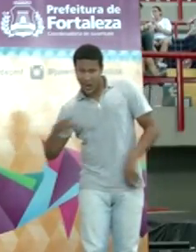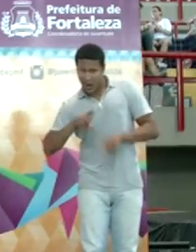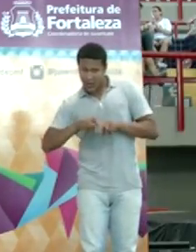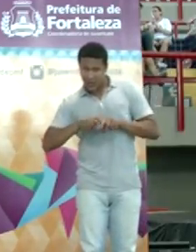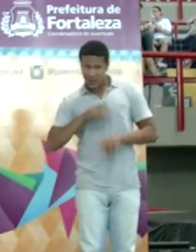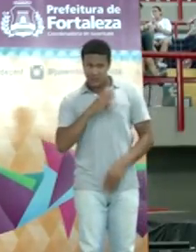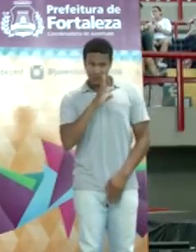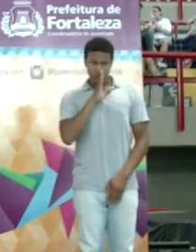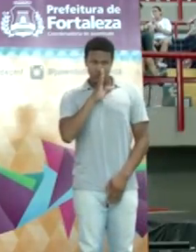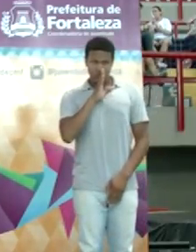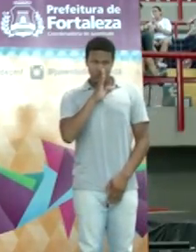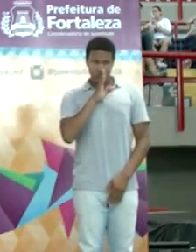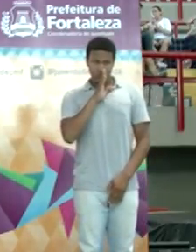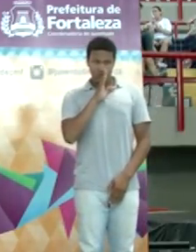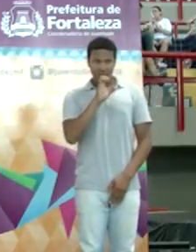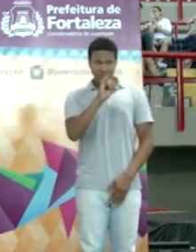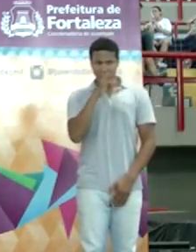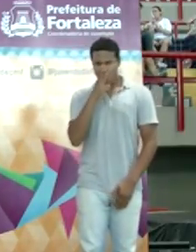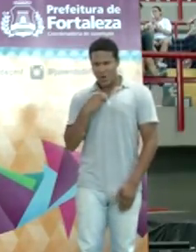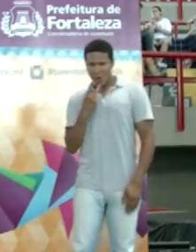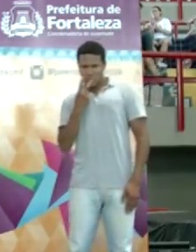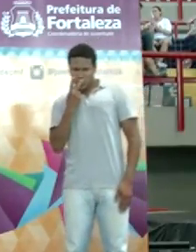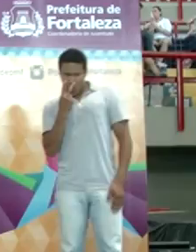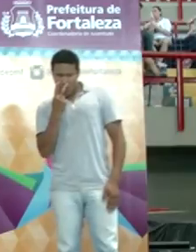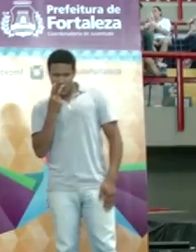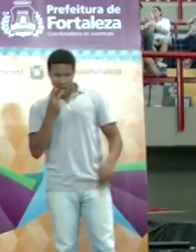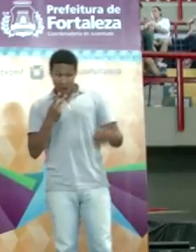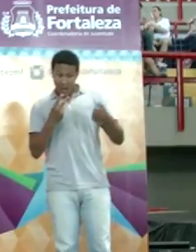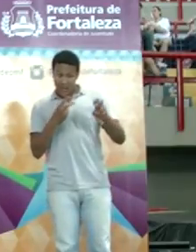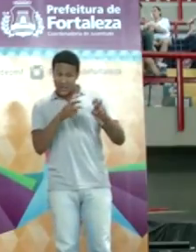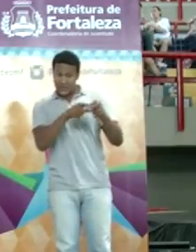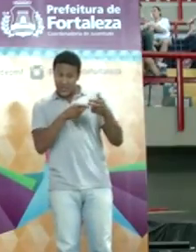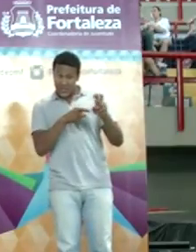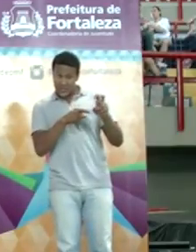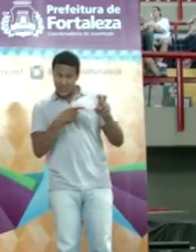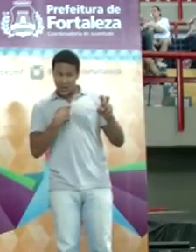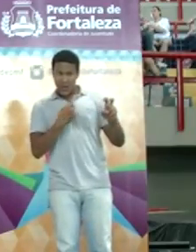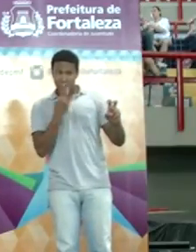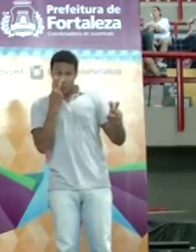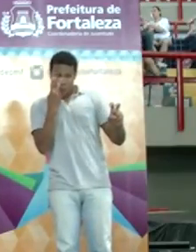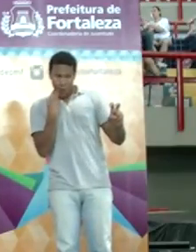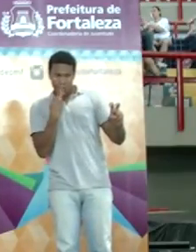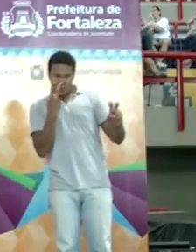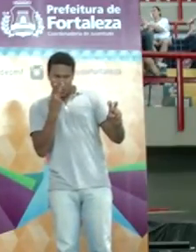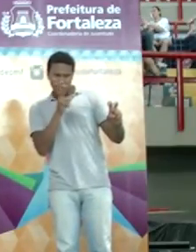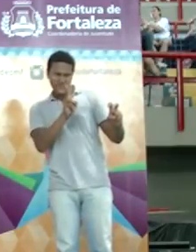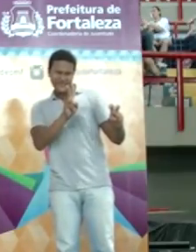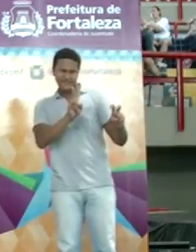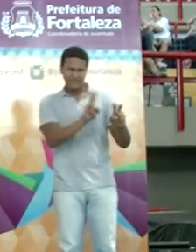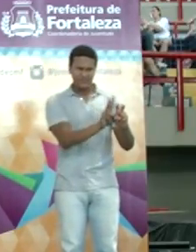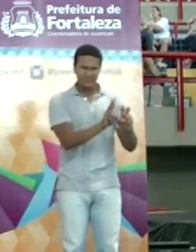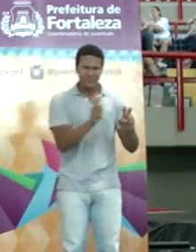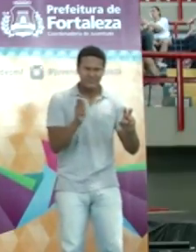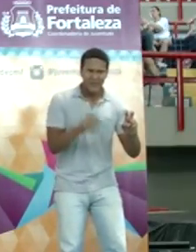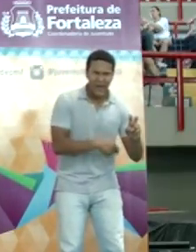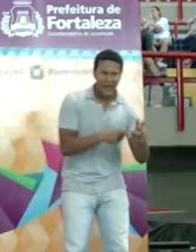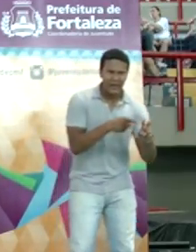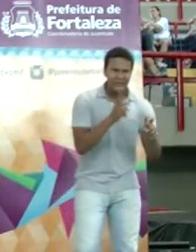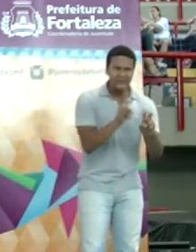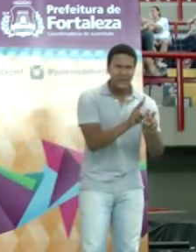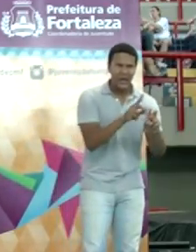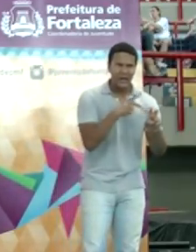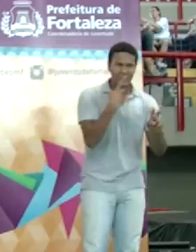2, é ou não é menor do que 15? Então não vou quebrar a barreira da estática. Não consigo tirar essa cadeira